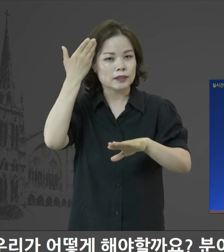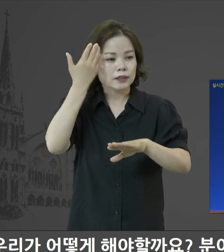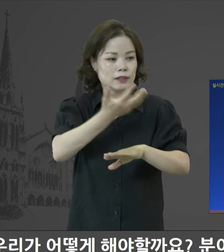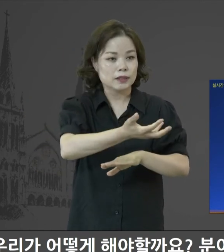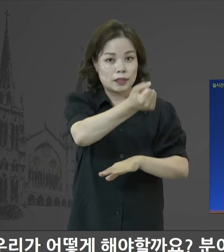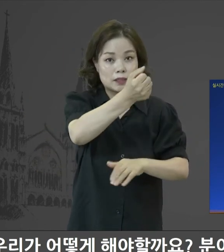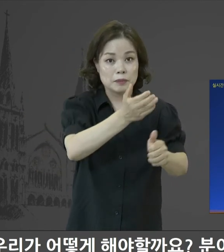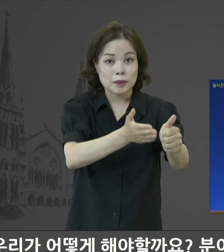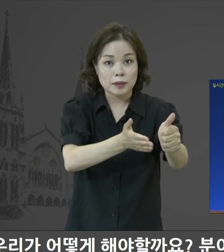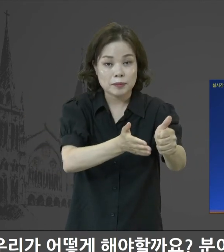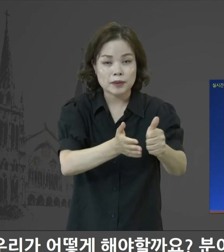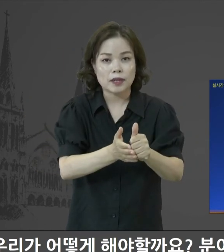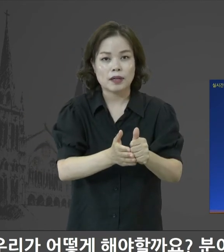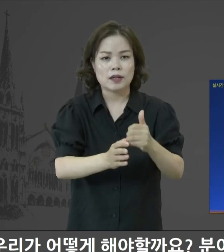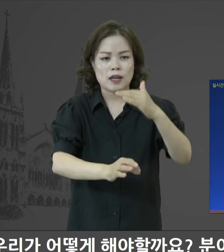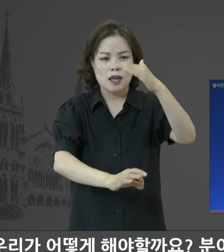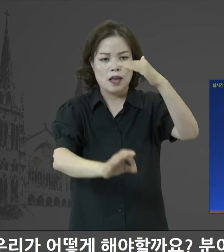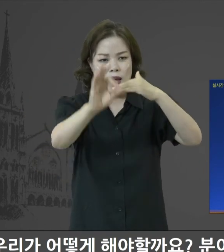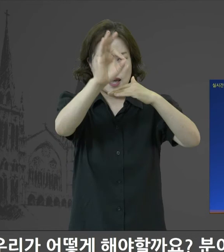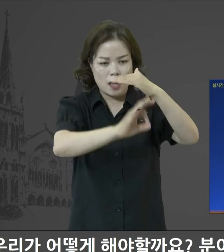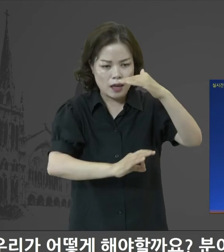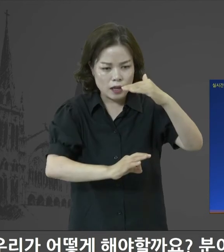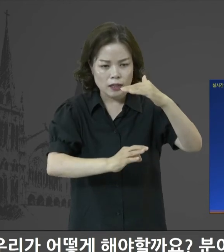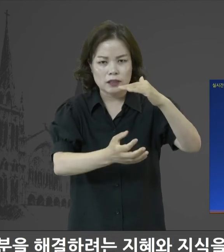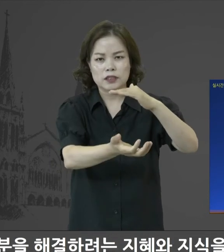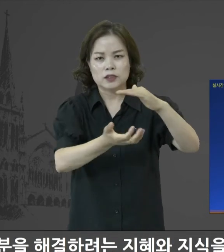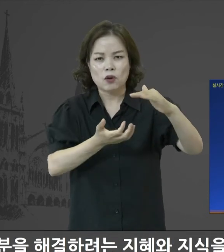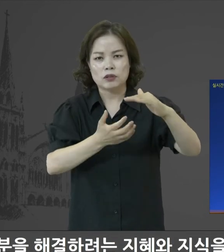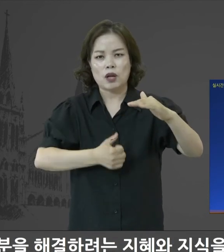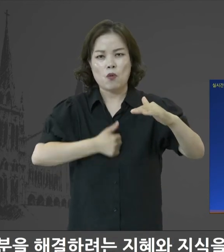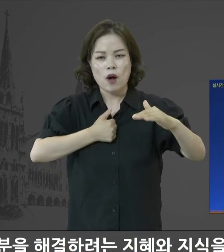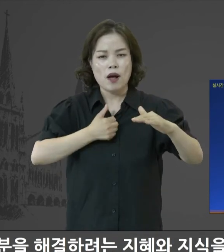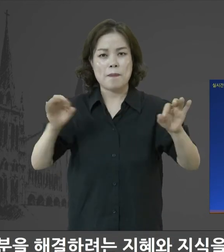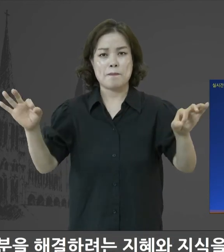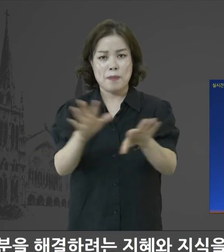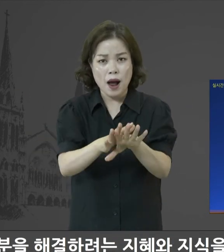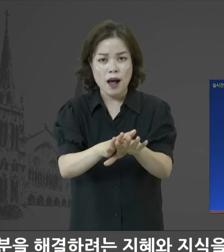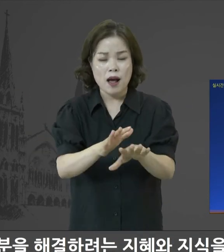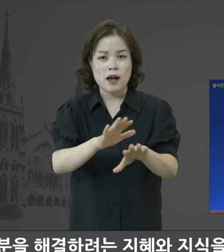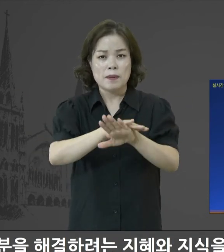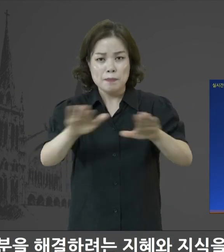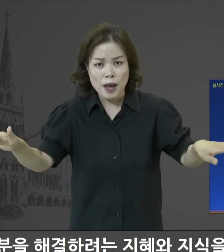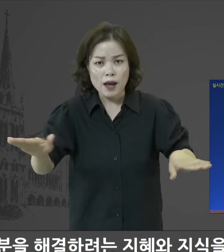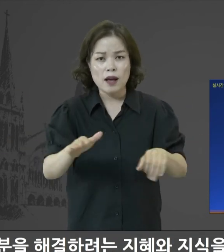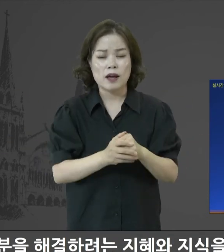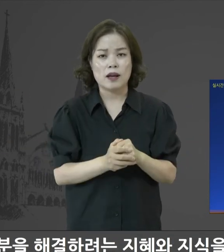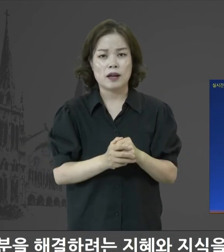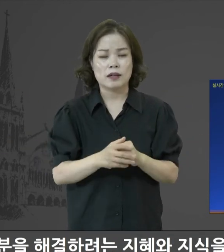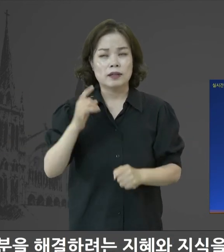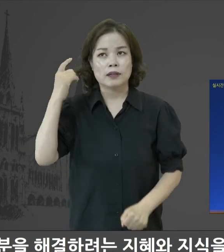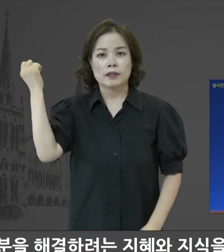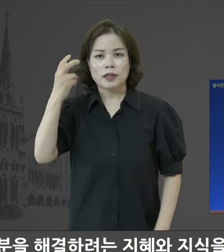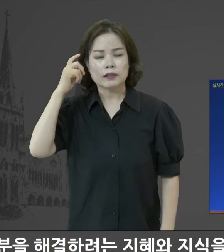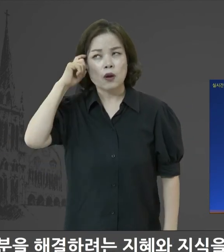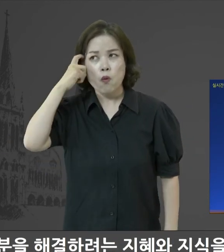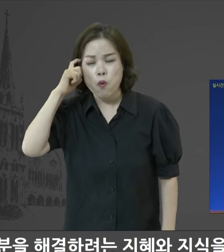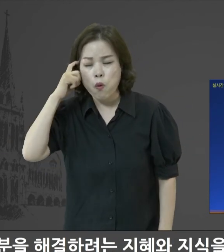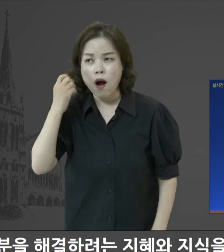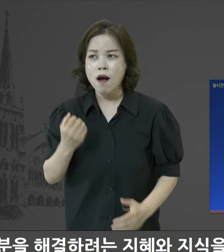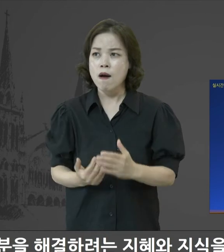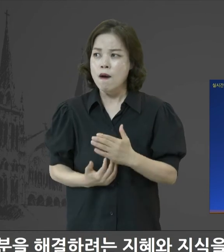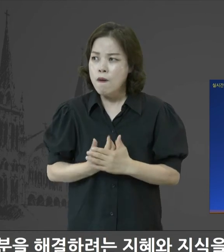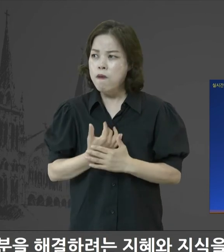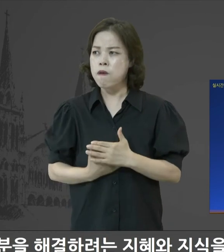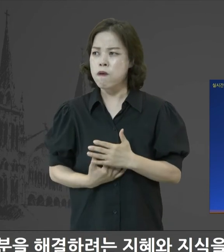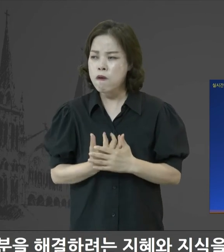소망합니다. 해가 지도록 분을 품지 말라. 그 분은 곱씹는 분이다. 이 곱씹는 분이 있을 때